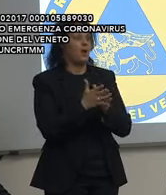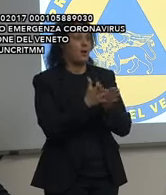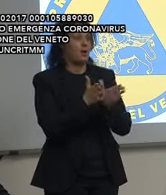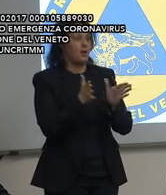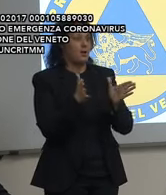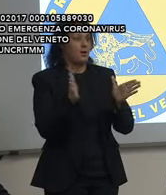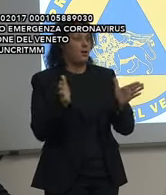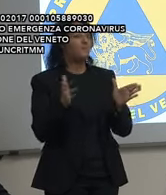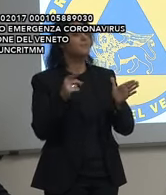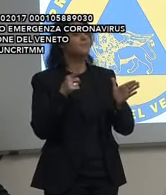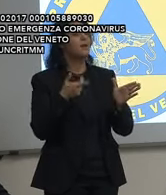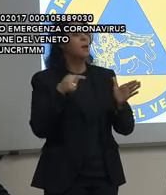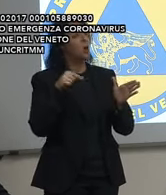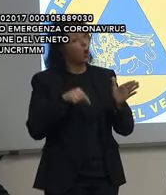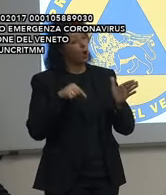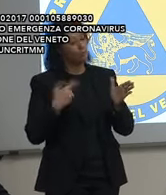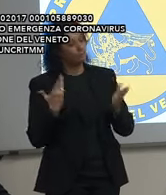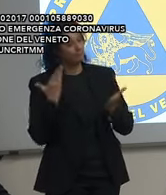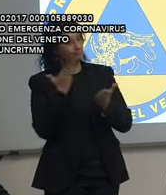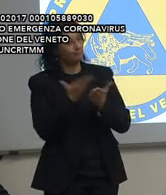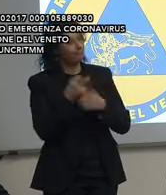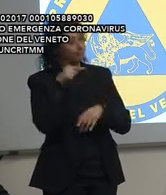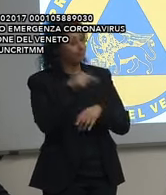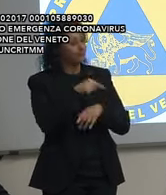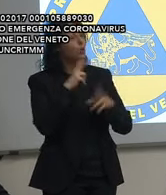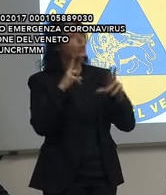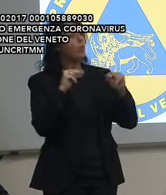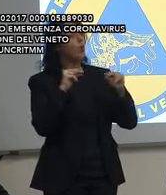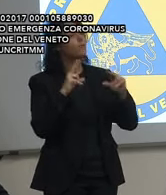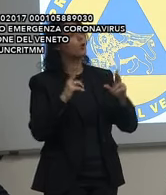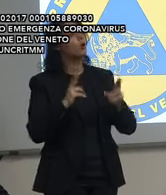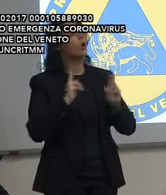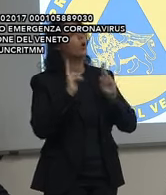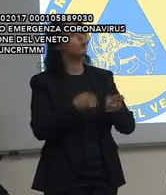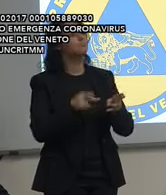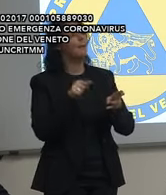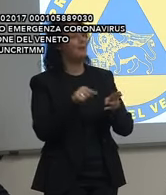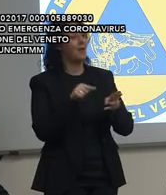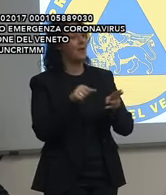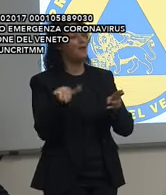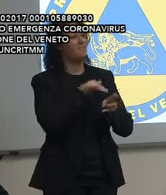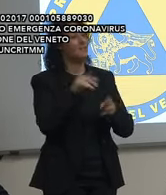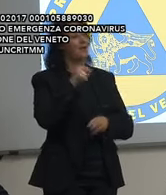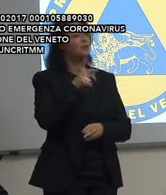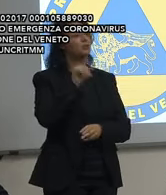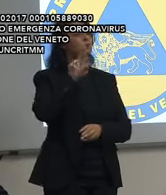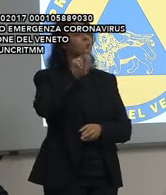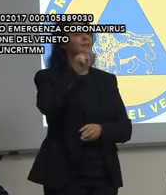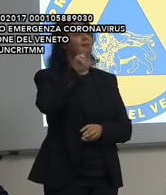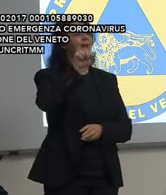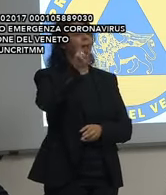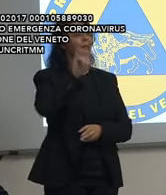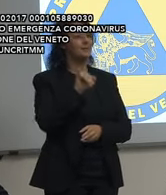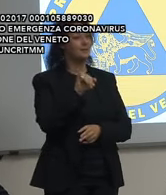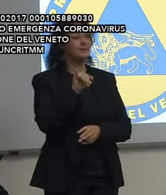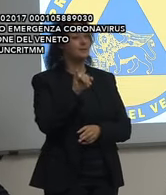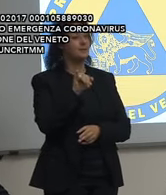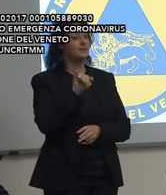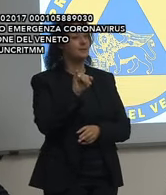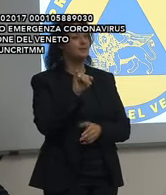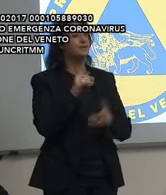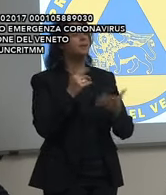una soluzione di un nuovo ospedale in via Giustiniani, ma dove l'ospedale restituisce alla città